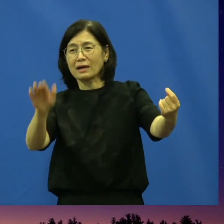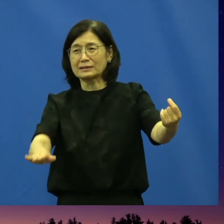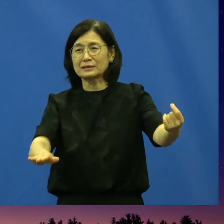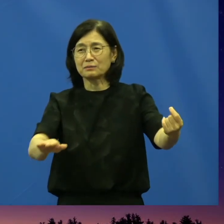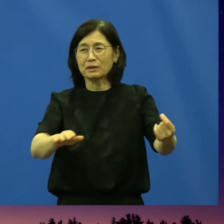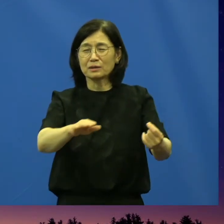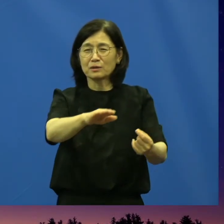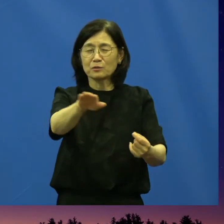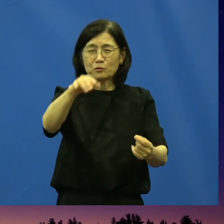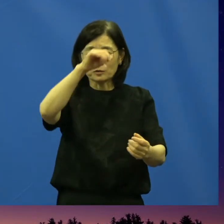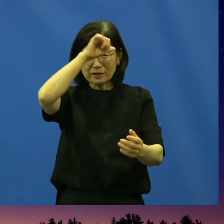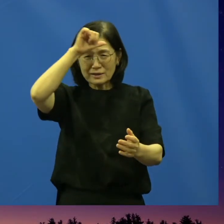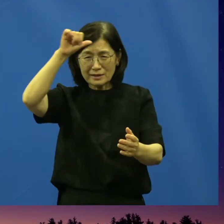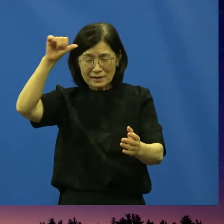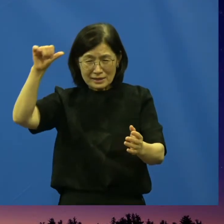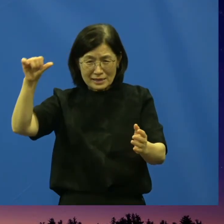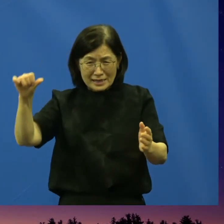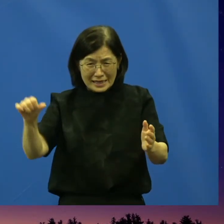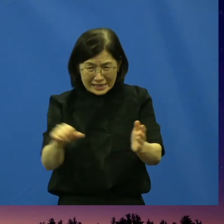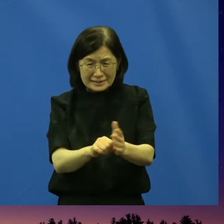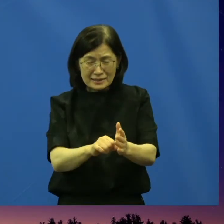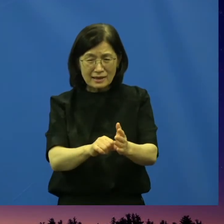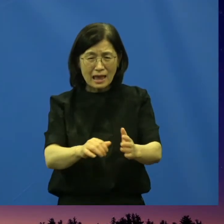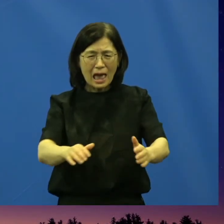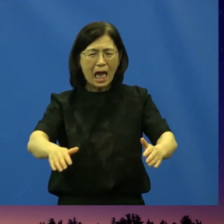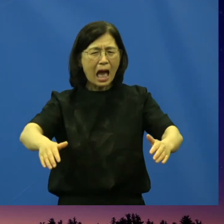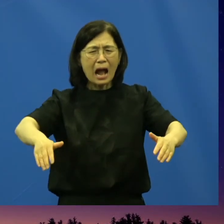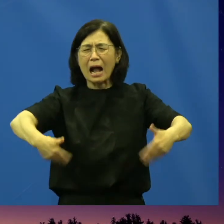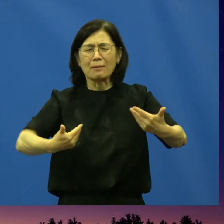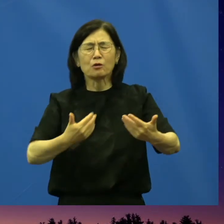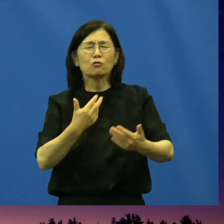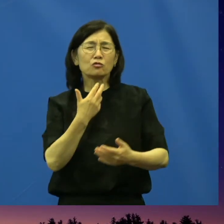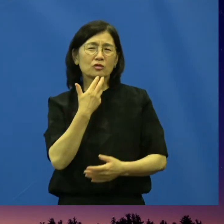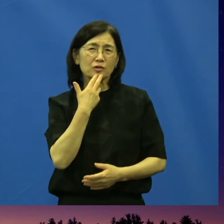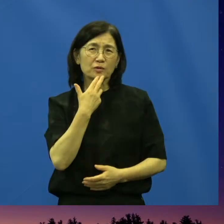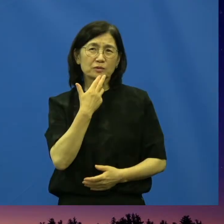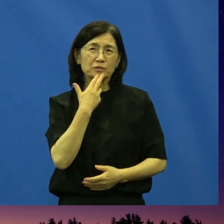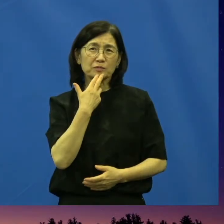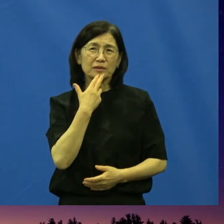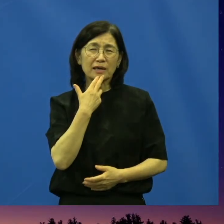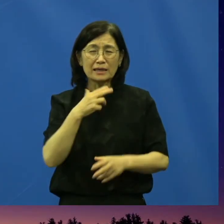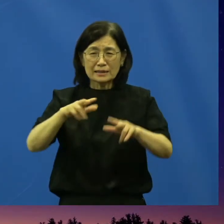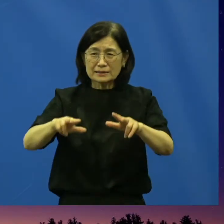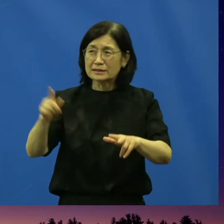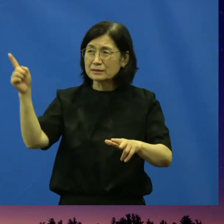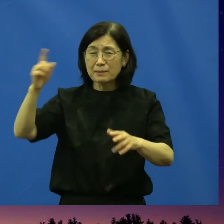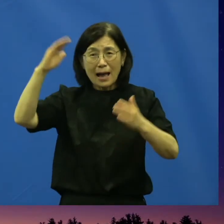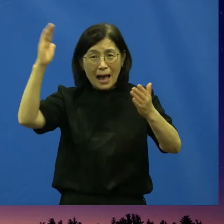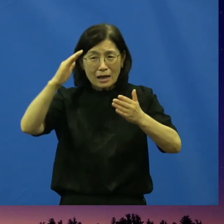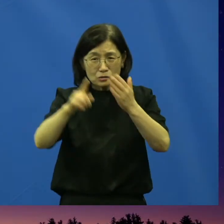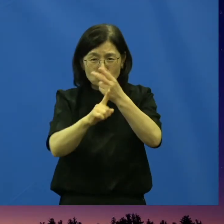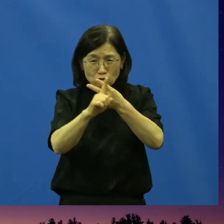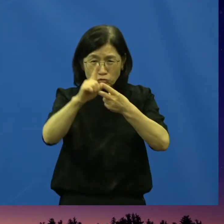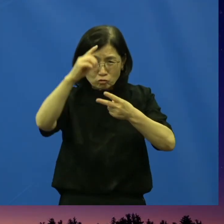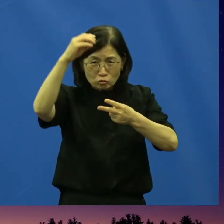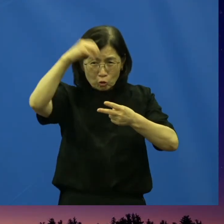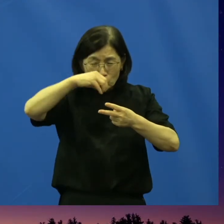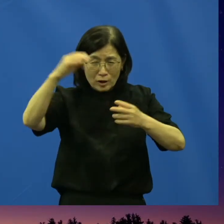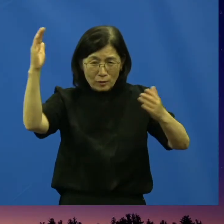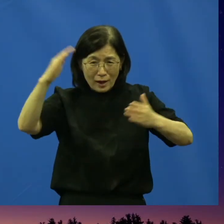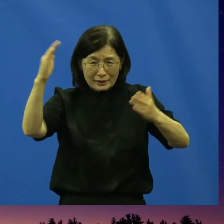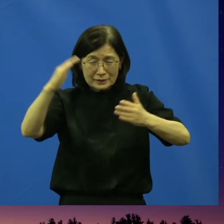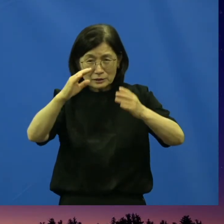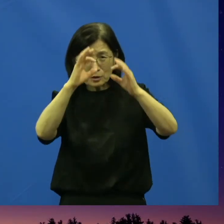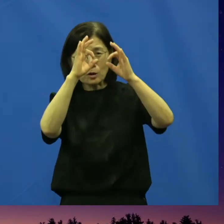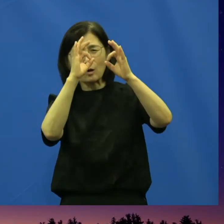인생에 가벼운 짐은 없어요, 여러분. 우리 학생들도 지금 짐을 지고 있는 거예요. 지금